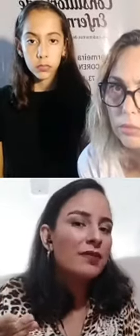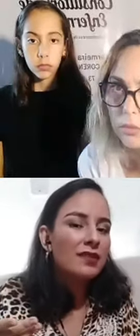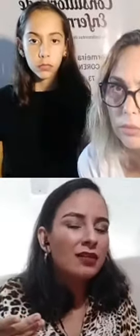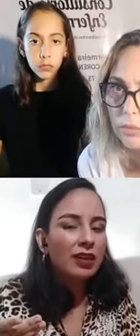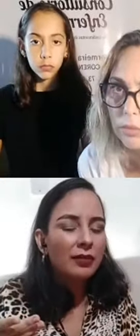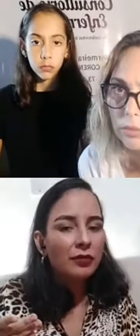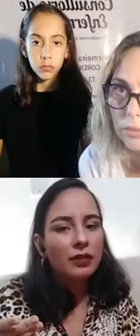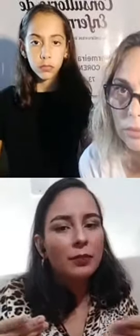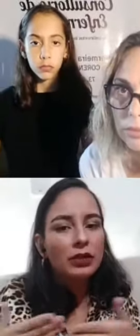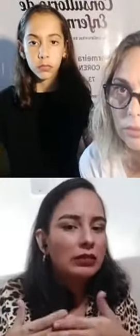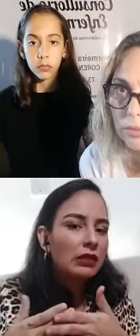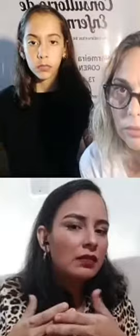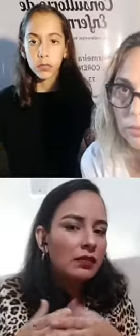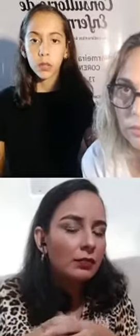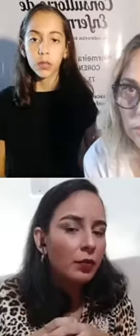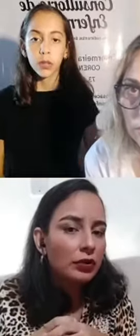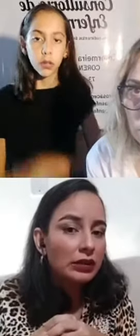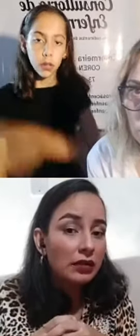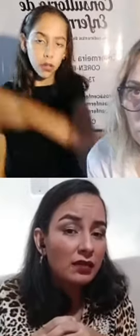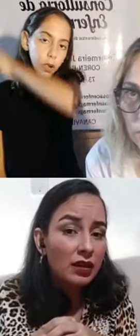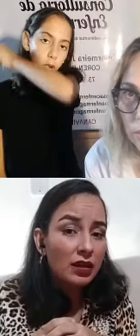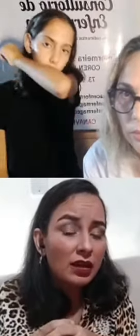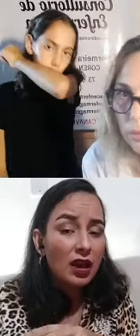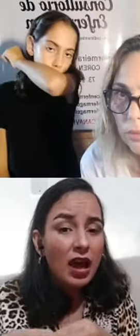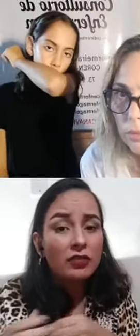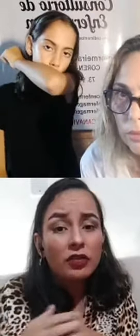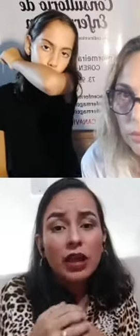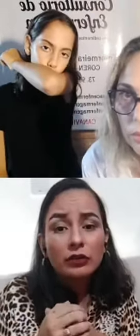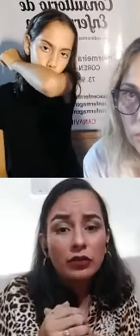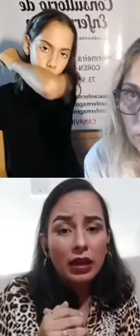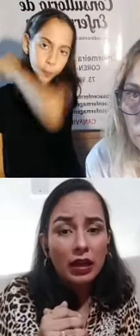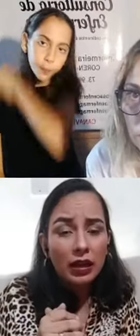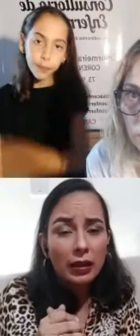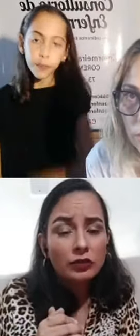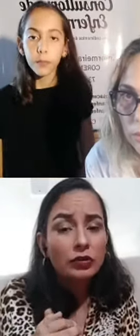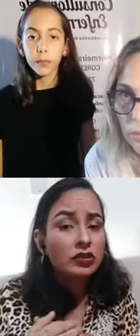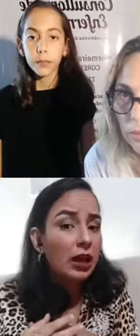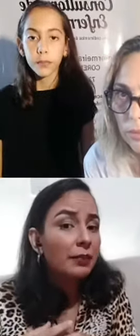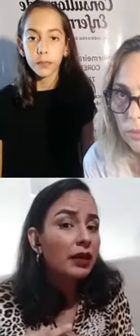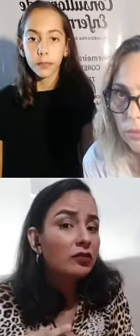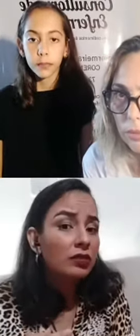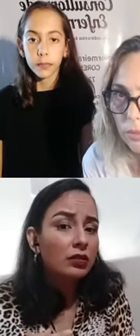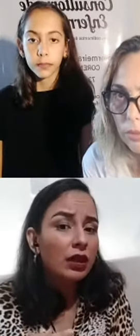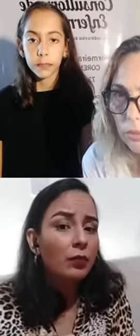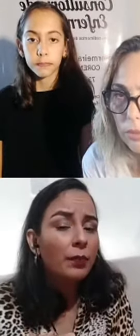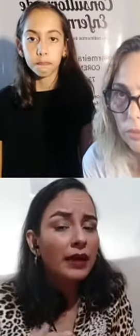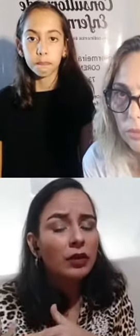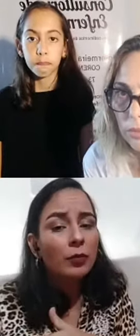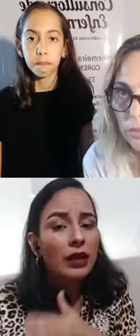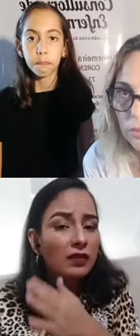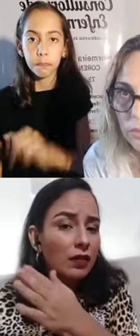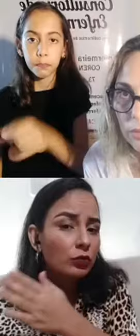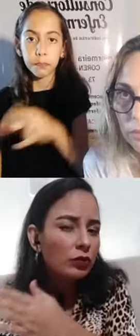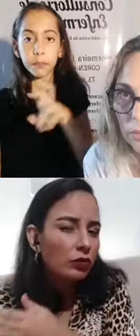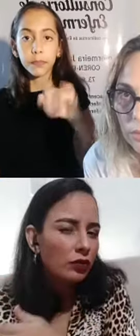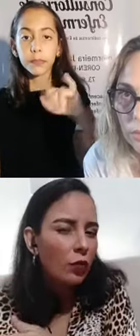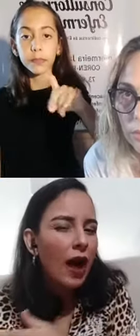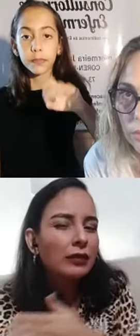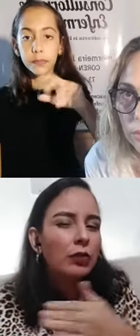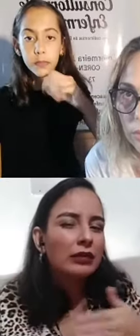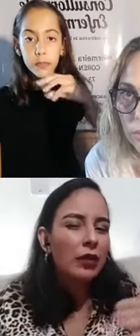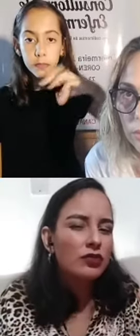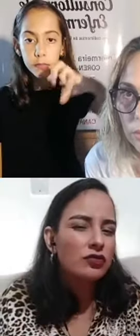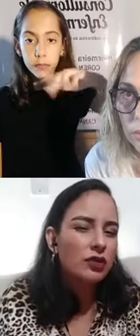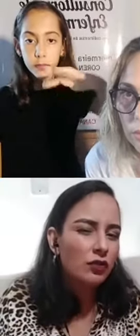a opção, né? Você pode até ser acionado juridicamente, né? O pai tem a obrigação dos